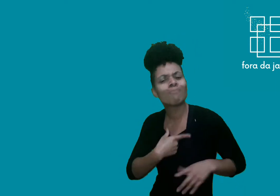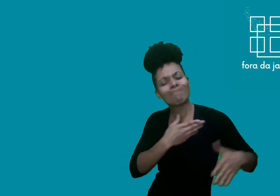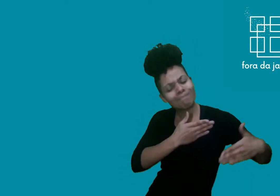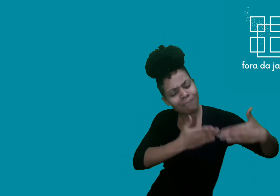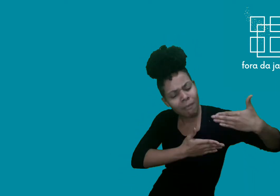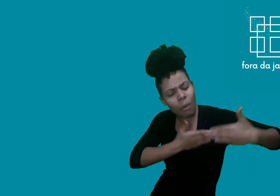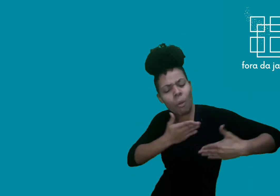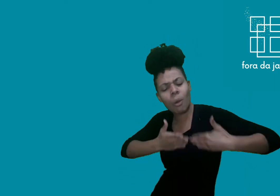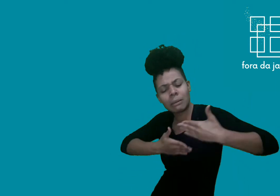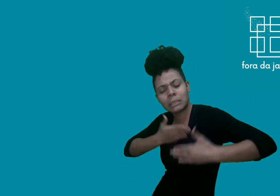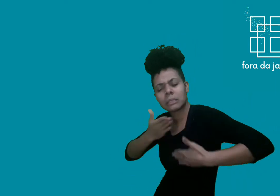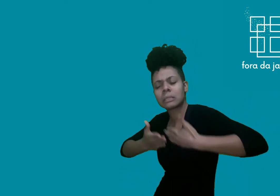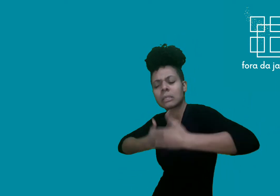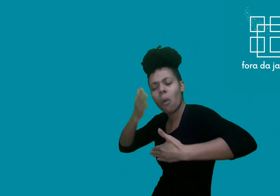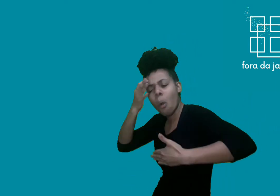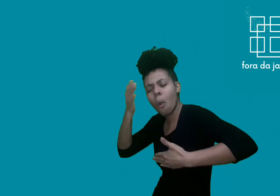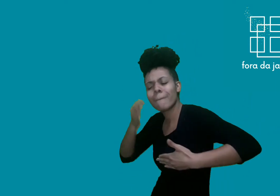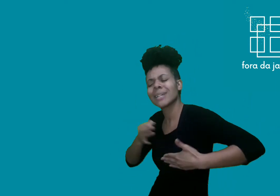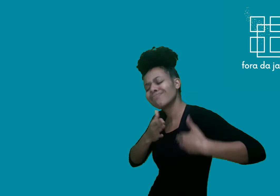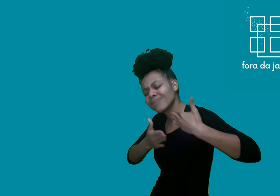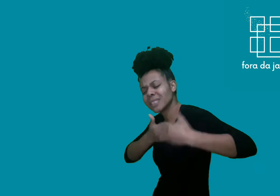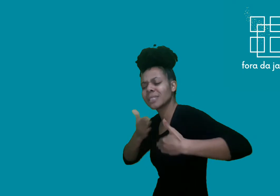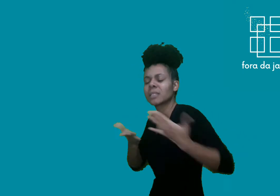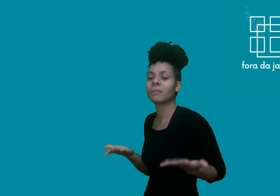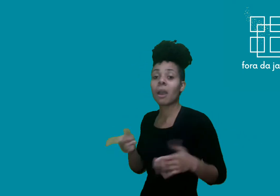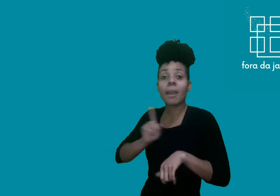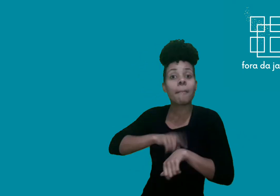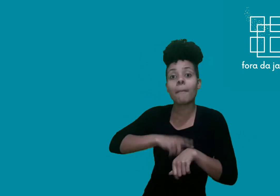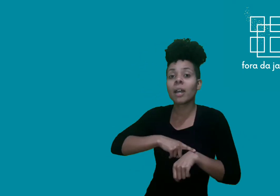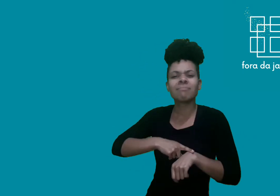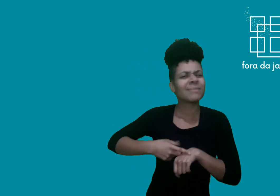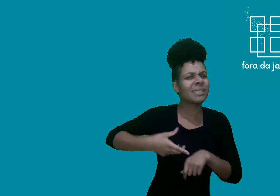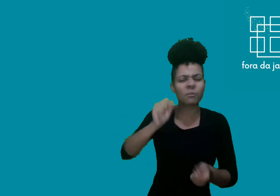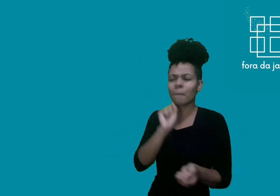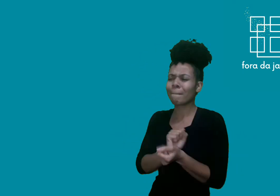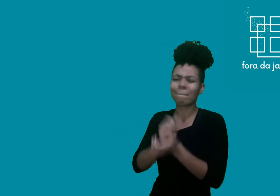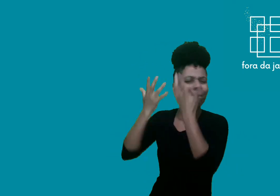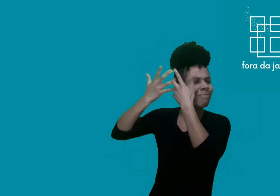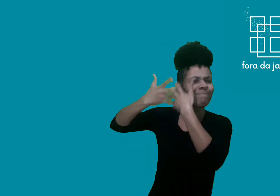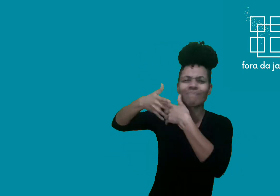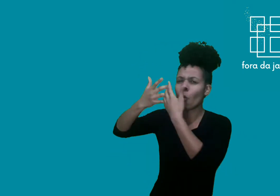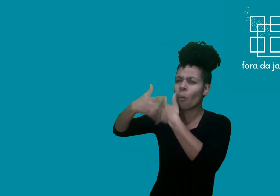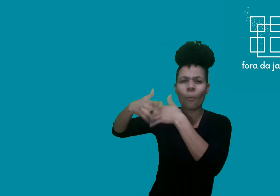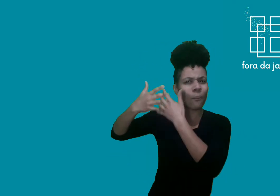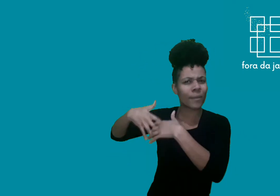Às vezes a gente acha que a inércia, né, que não parar para pensar sobre essas questões, parece que a inércia é uma coisa